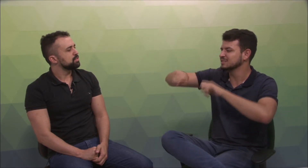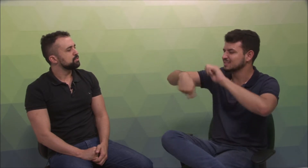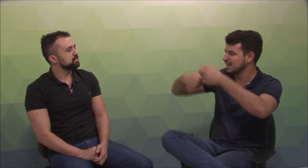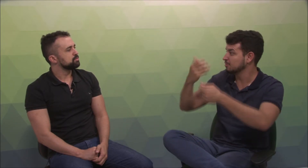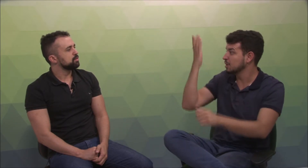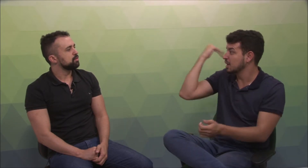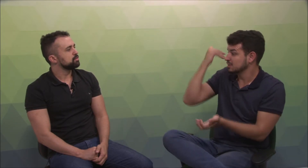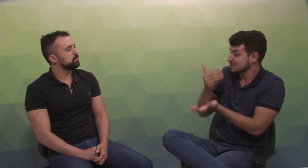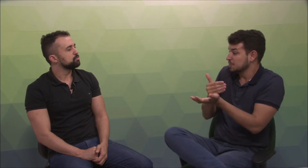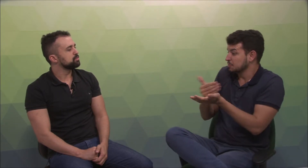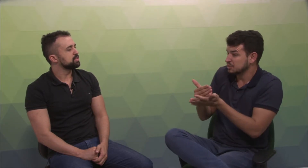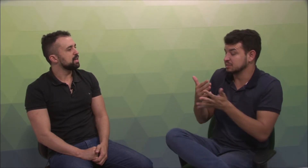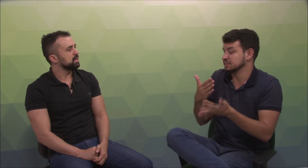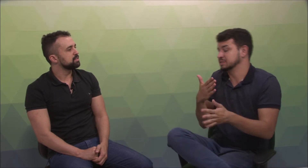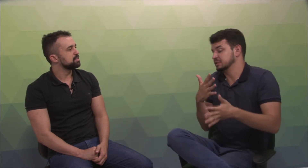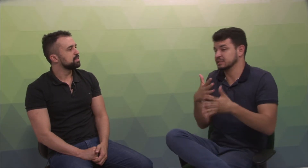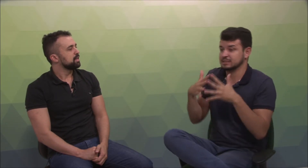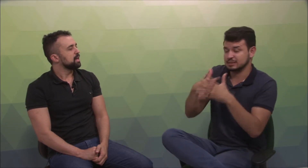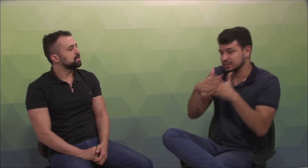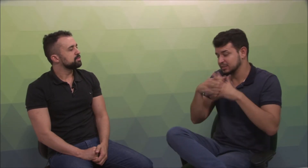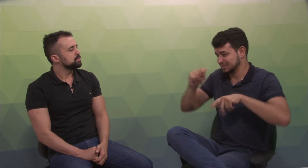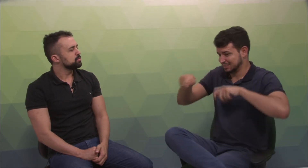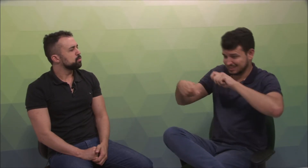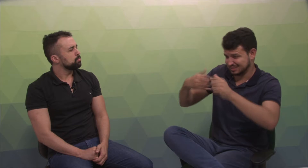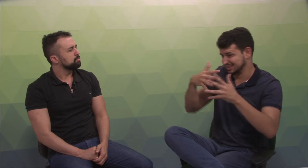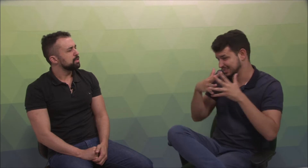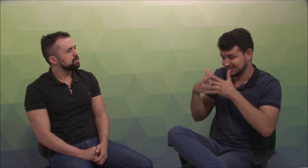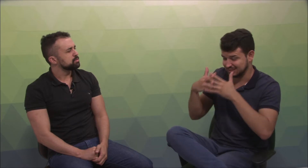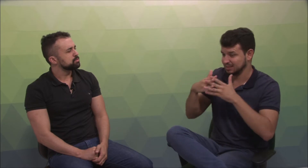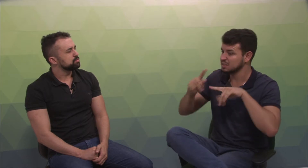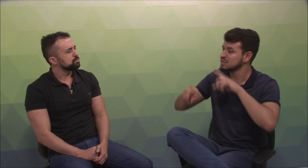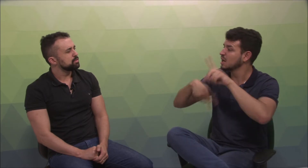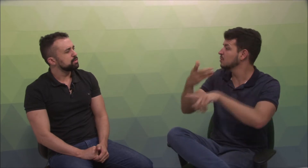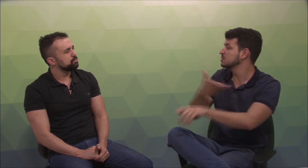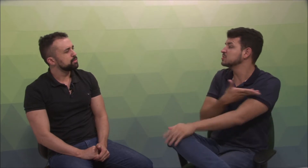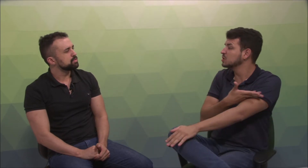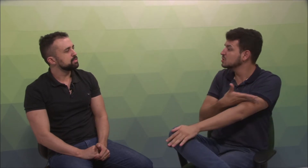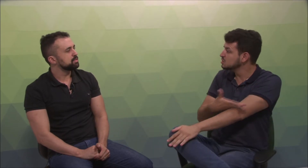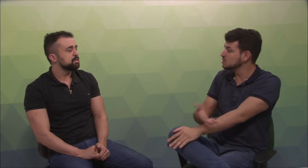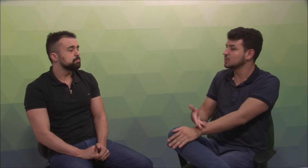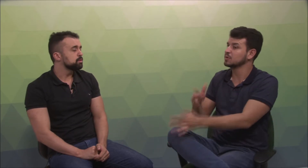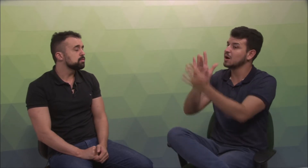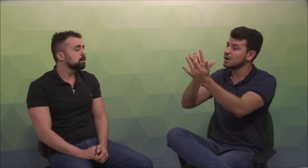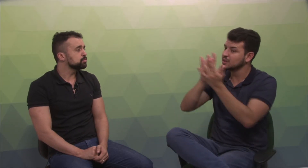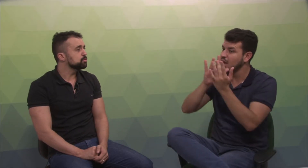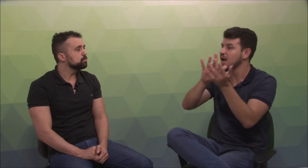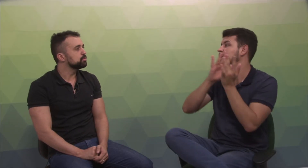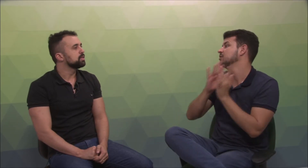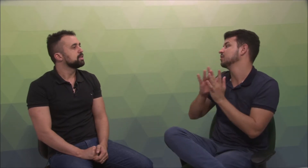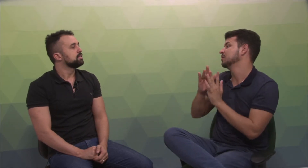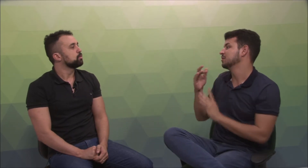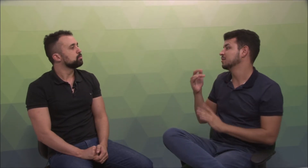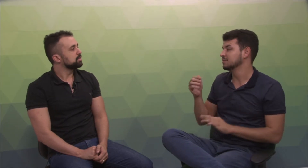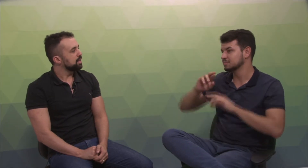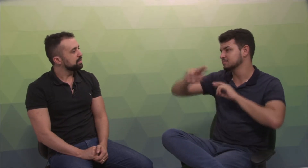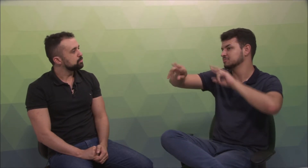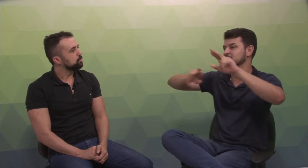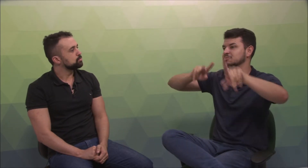nas videoaulas alguns sinais. Às vezes no começo eu fico sem entender, depois eu acostumo. Em contato com